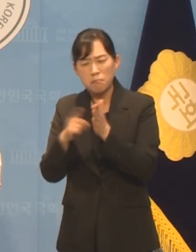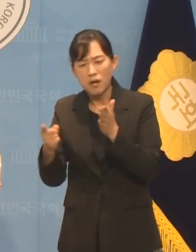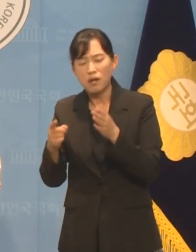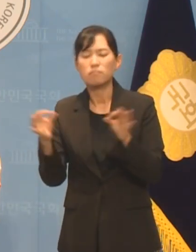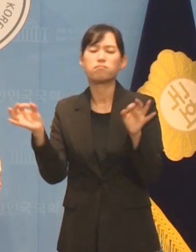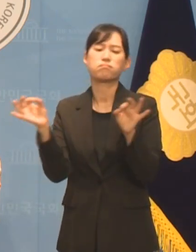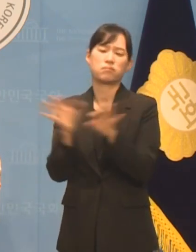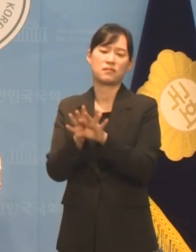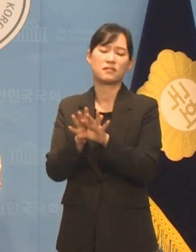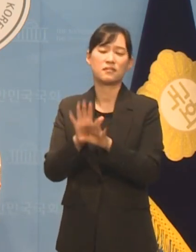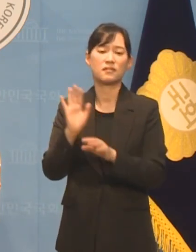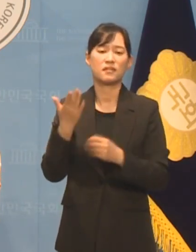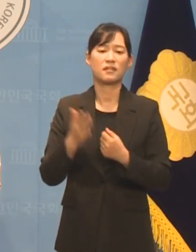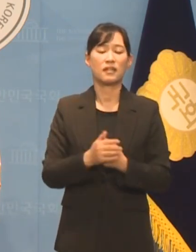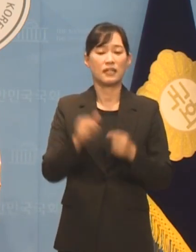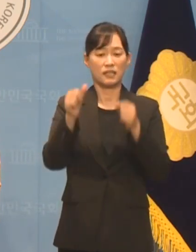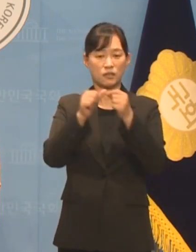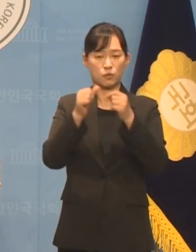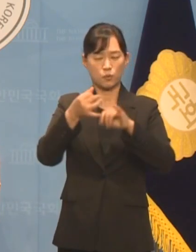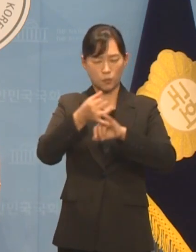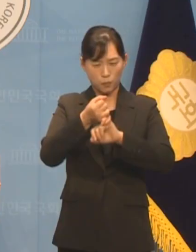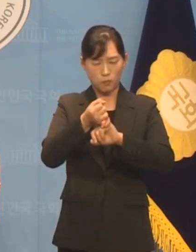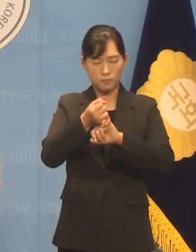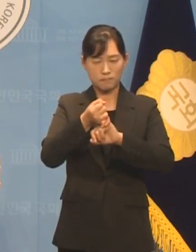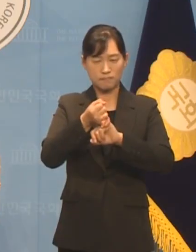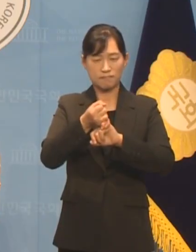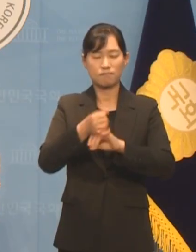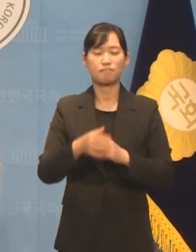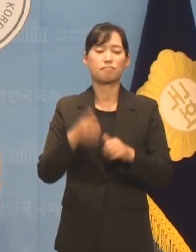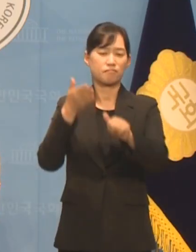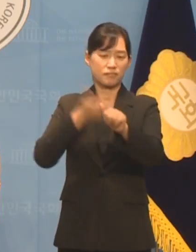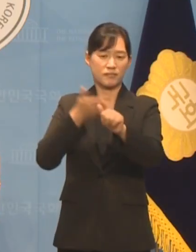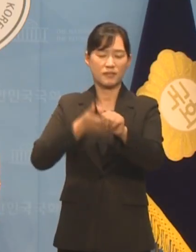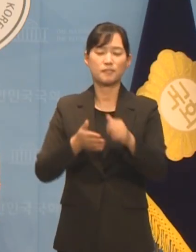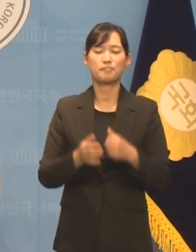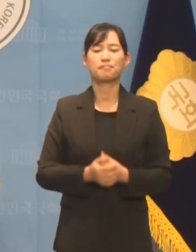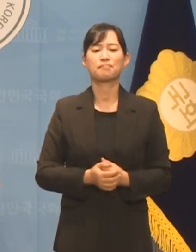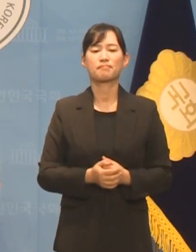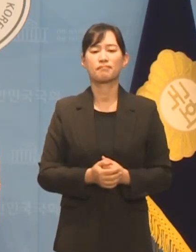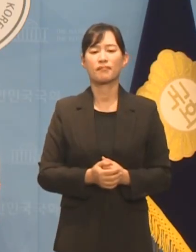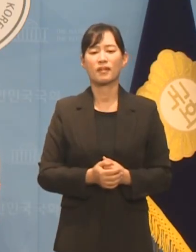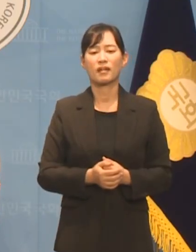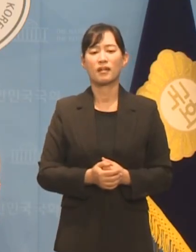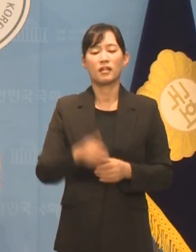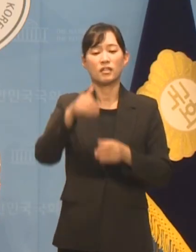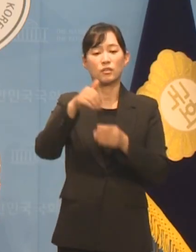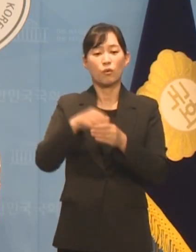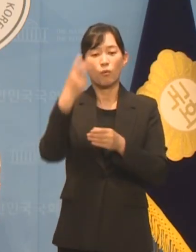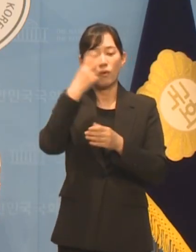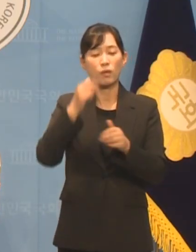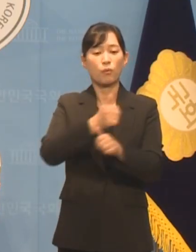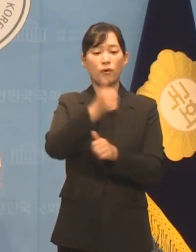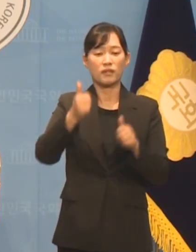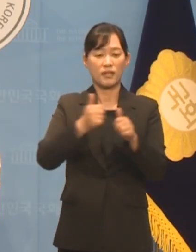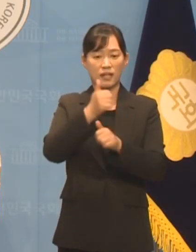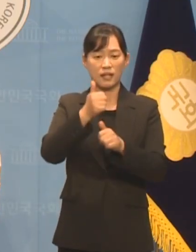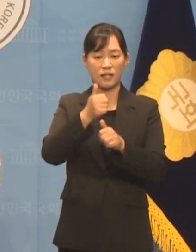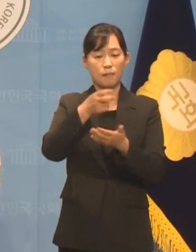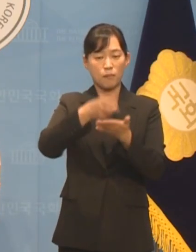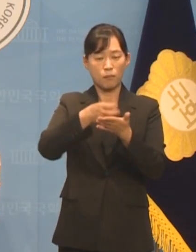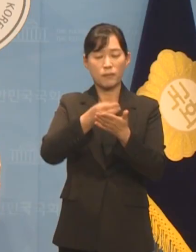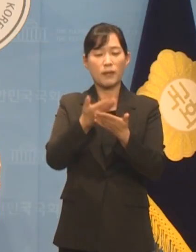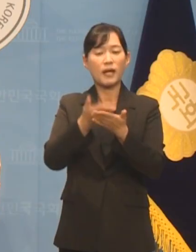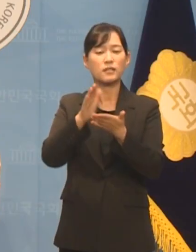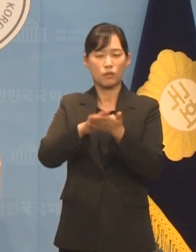것입니다. 제가 요구한 5가지를 꼭 들어주시길 바라면서 덧붙여서 선관위 시행규칙 이런